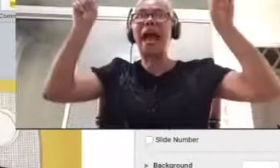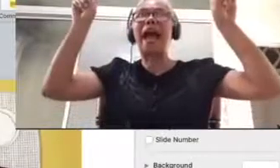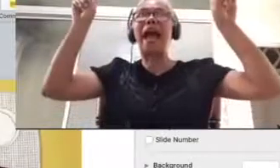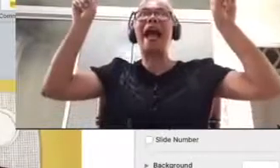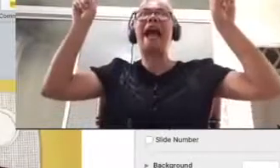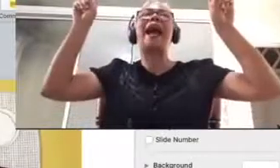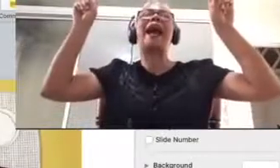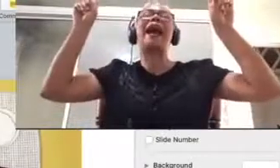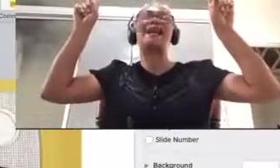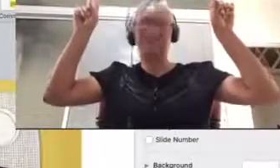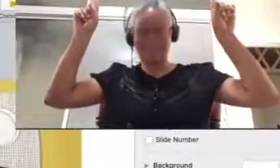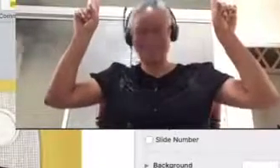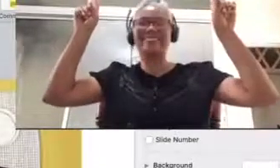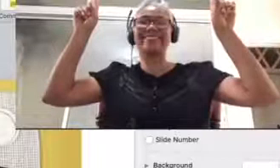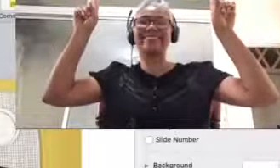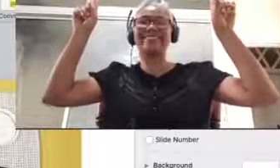grande.